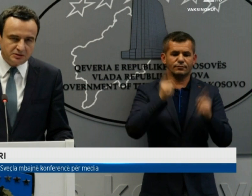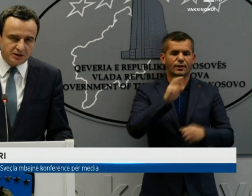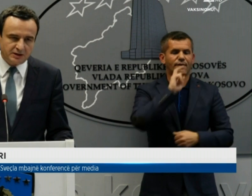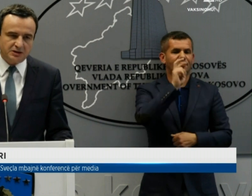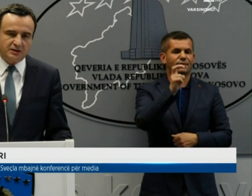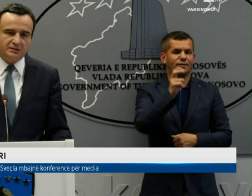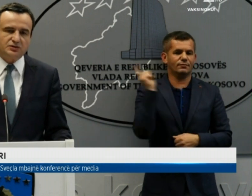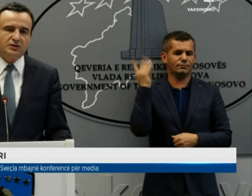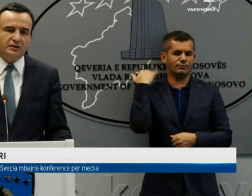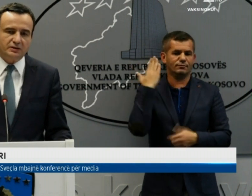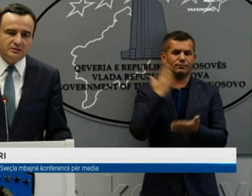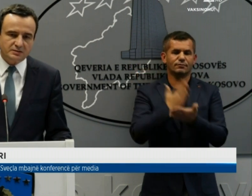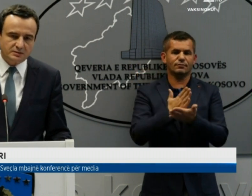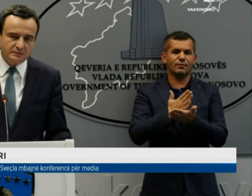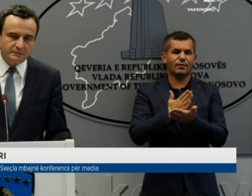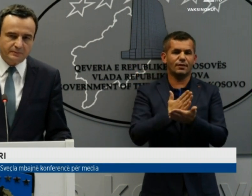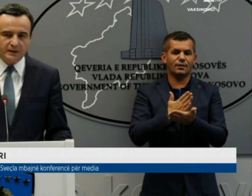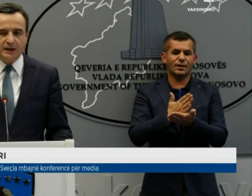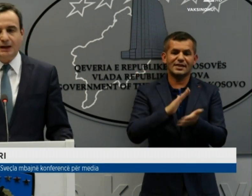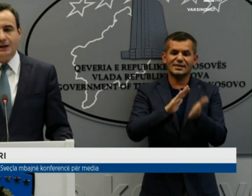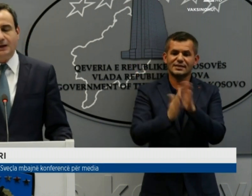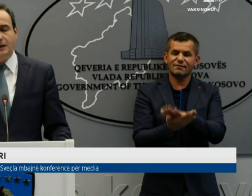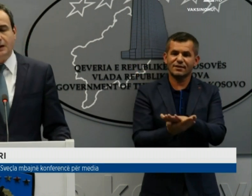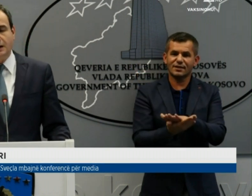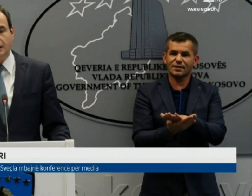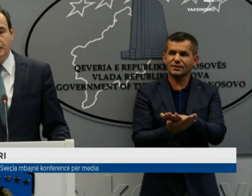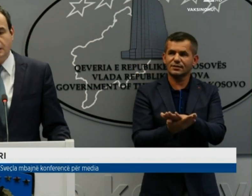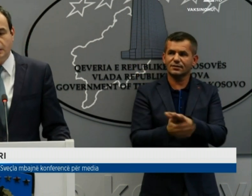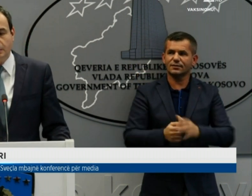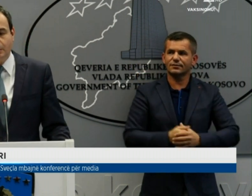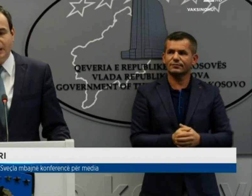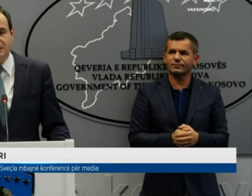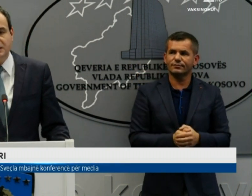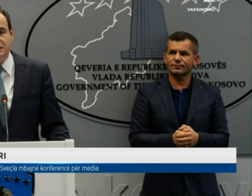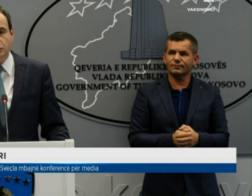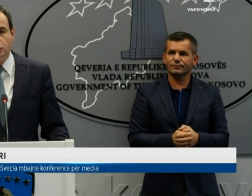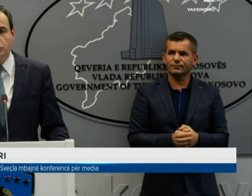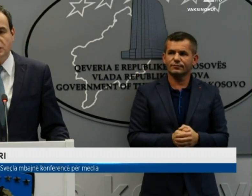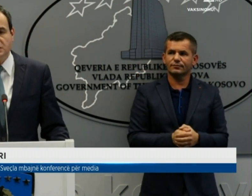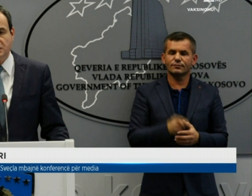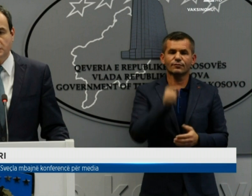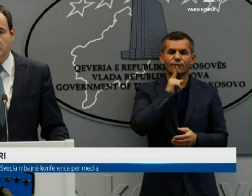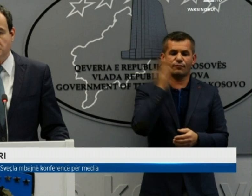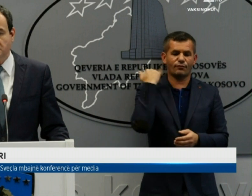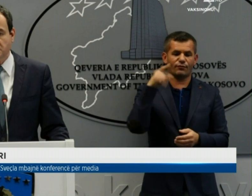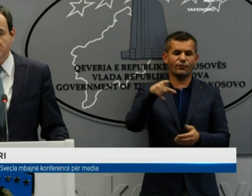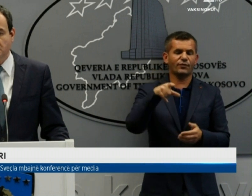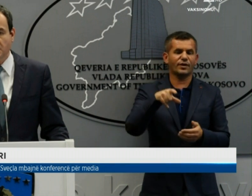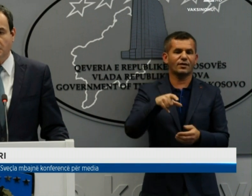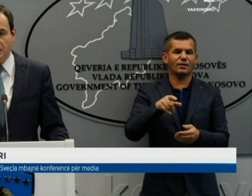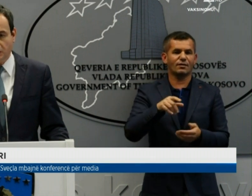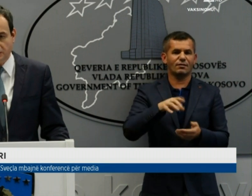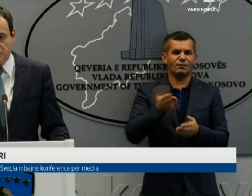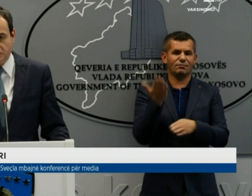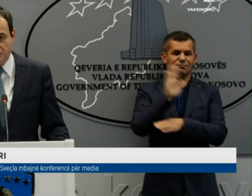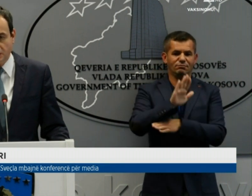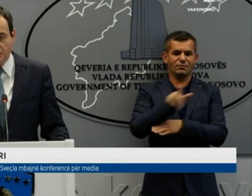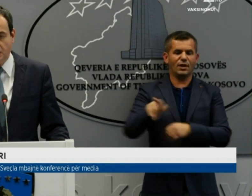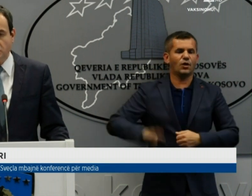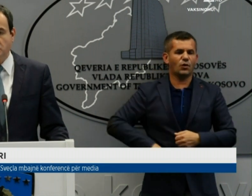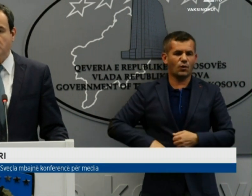te që ka qenë zëdhënës i partisë gruas Miloševićit Mira